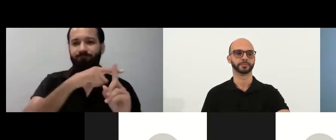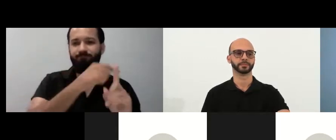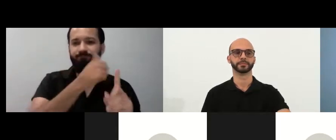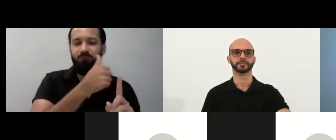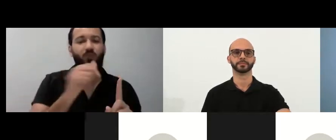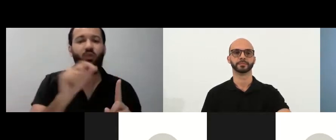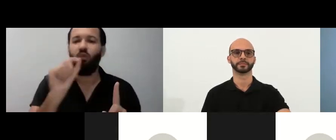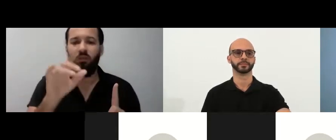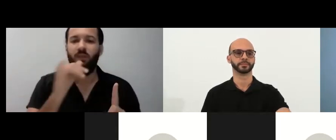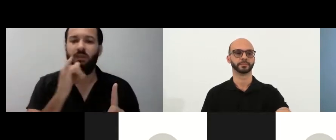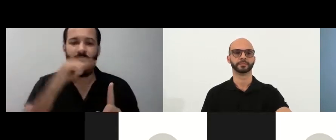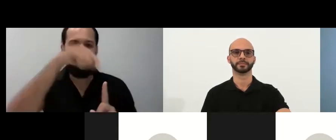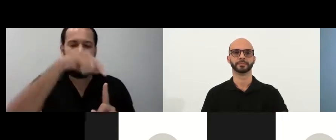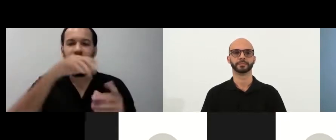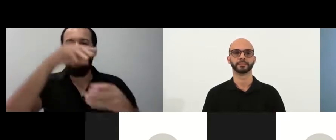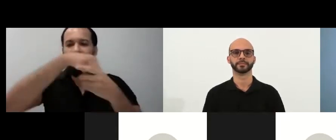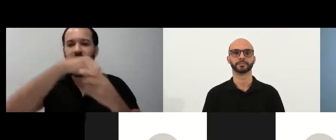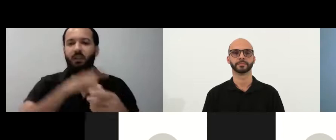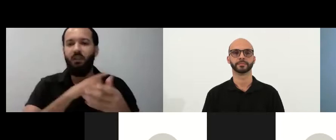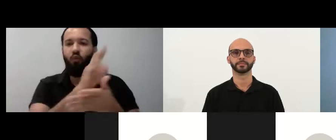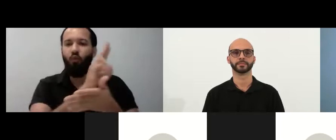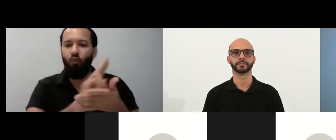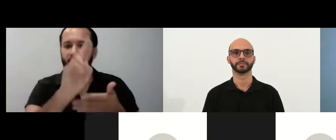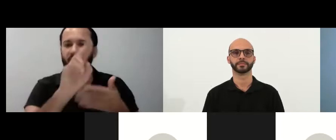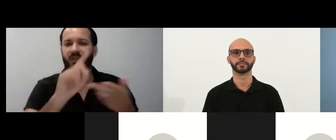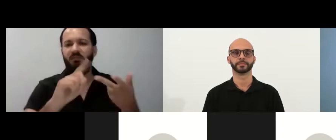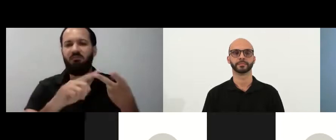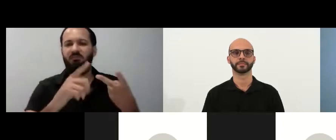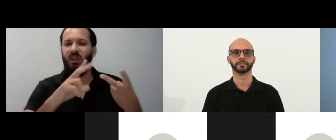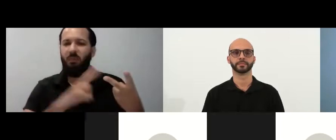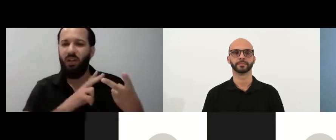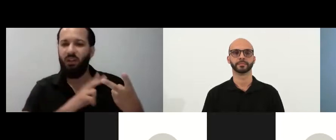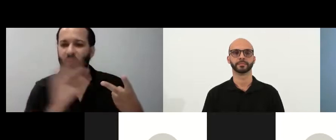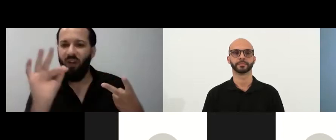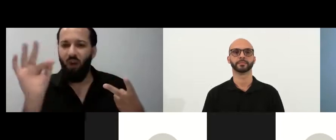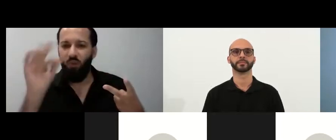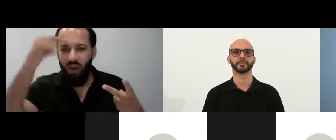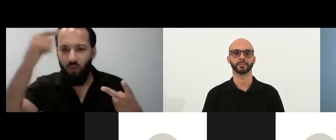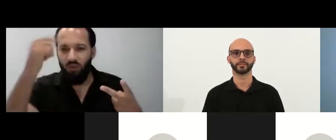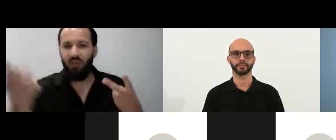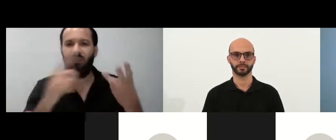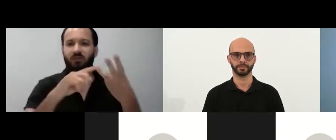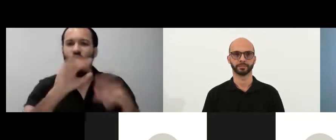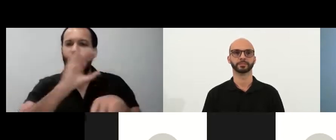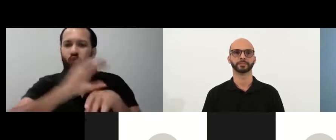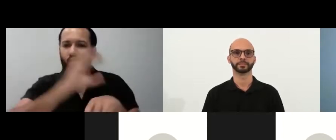negativo e tem o lado positivo. Por exemplo, as universidades